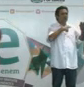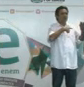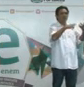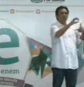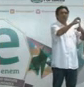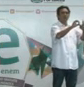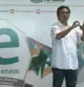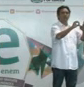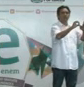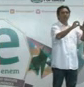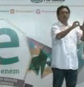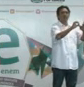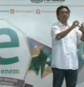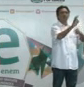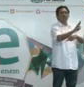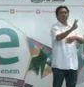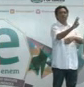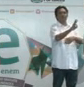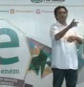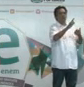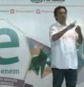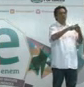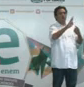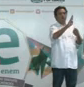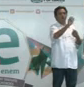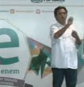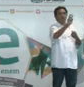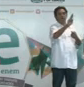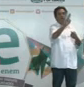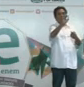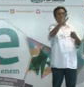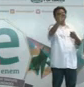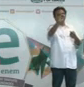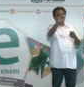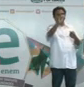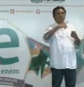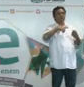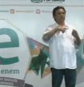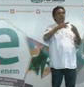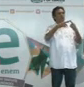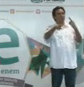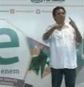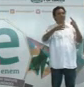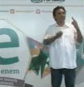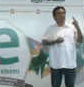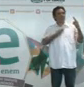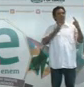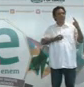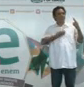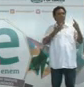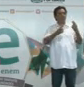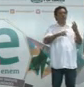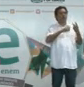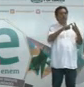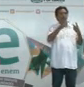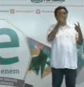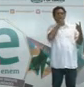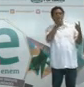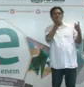vestibular? Barroco, que é do Gregório de Matos, aquela poesia religiosa, mais a poesia satírica, que é